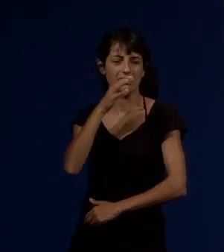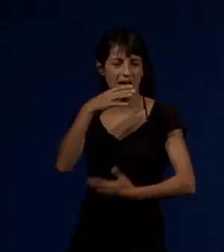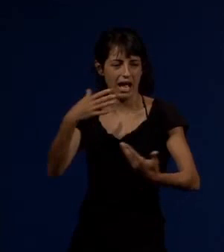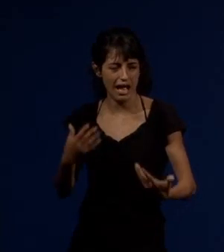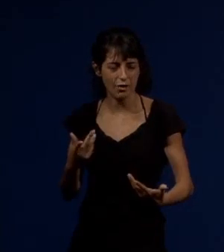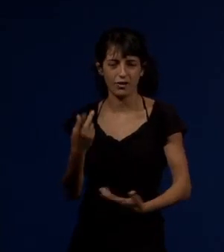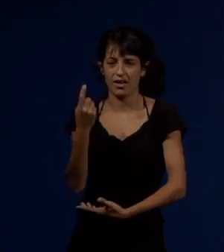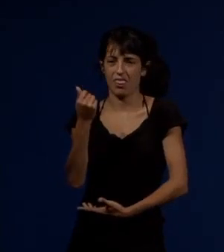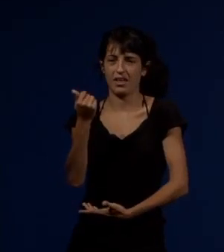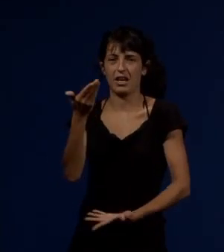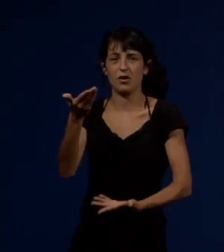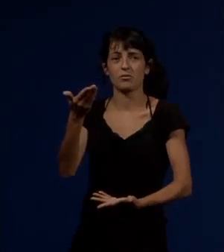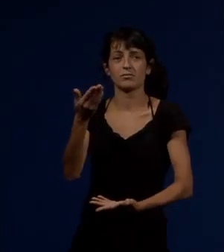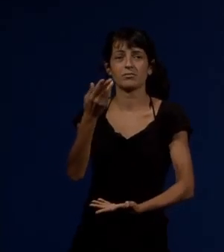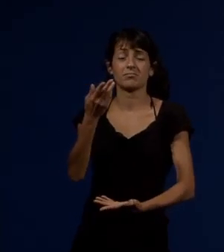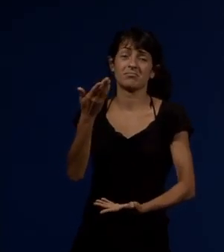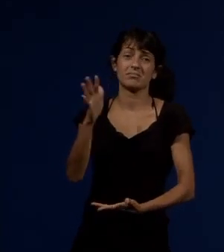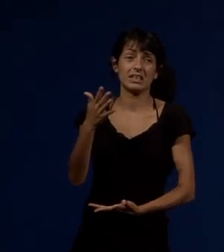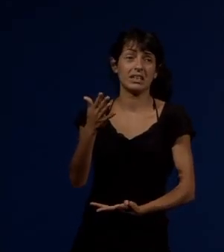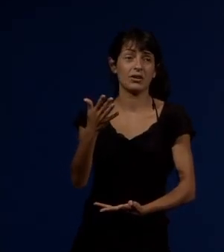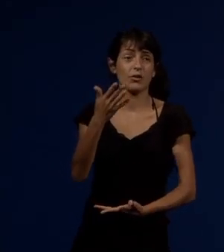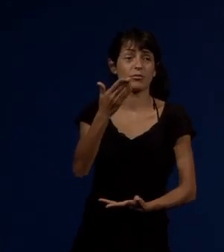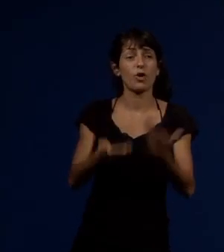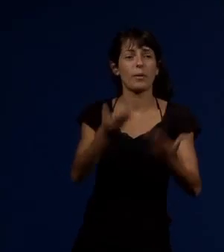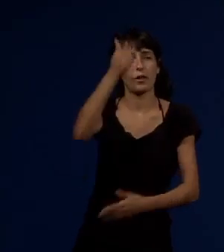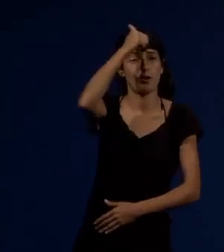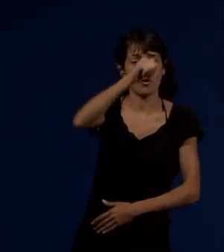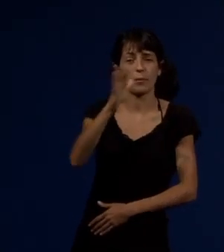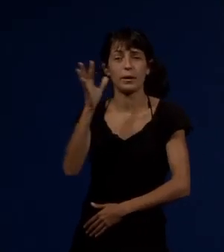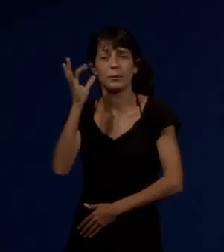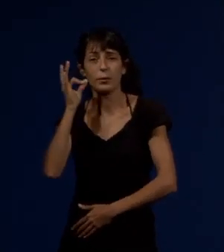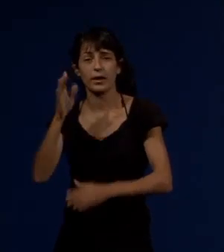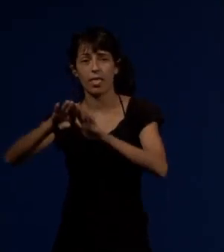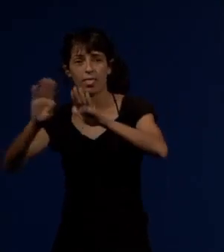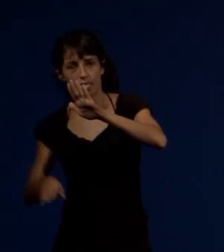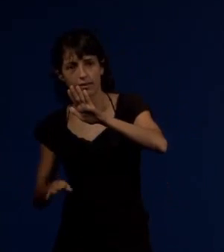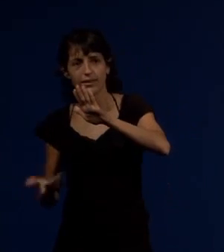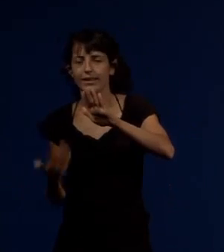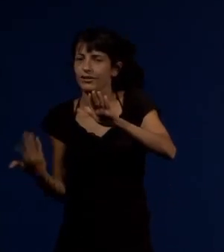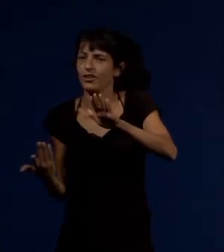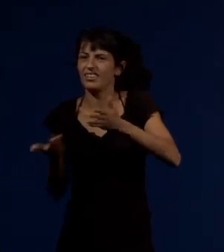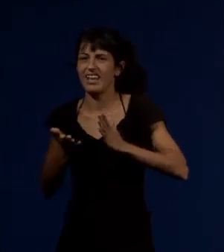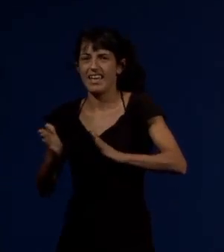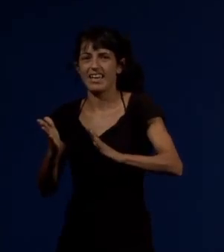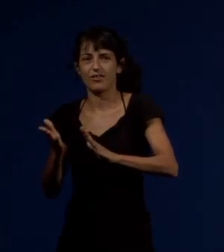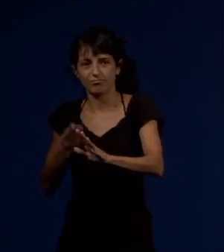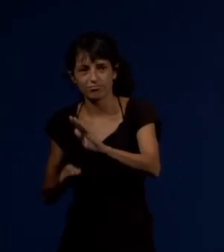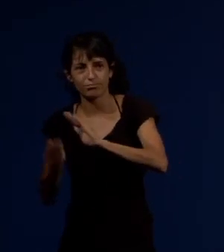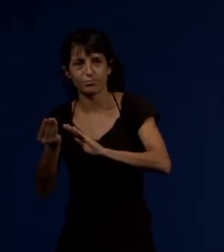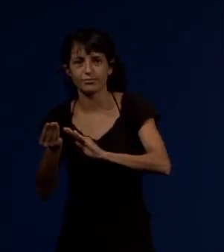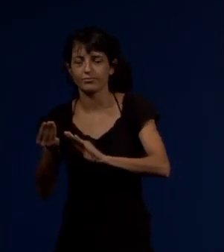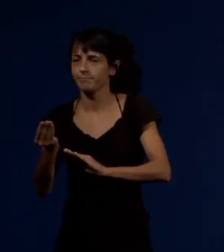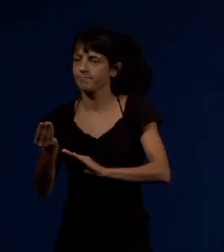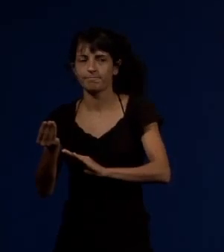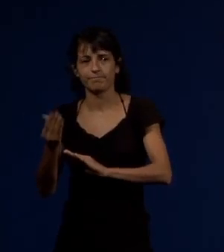salarios inferiores aos homes por o mesmo traballo, podemos decidirnos a ter fillos. E no noso caso fixémolos, porque quixemos